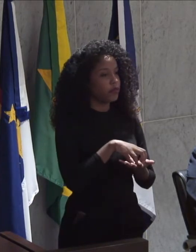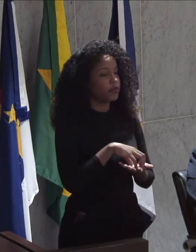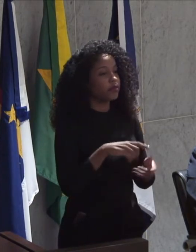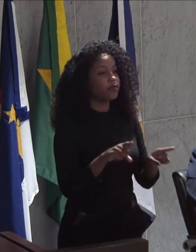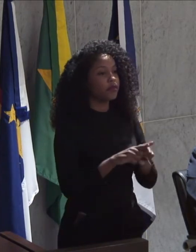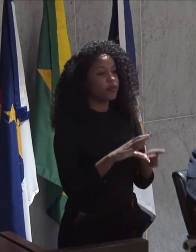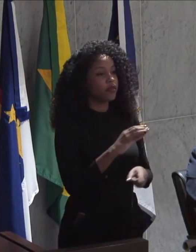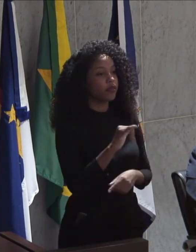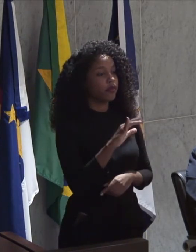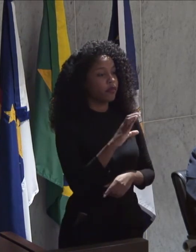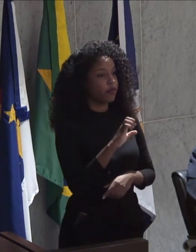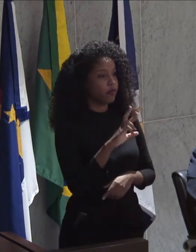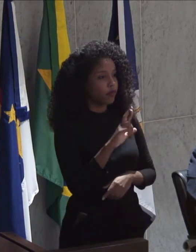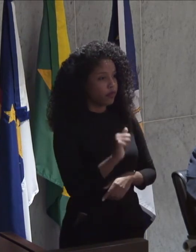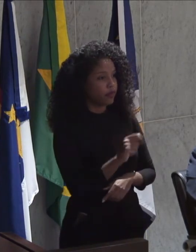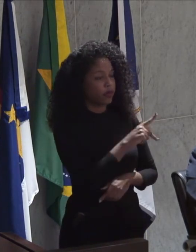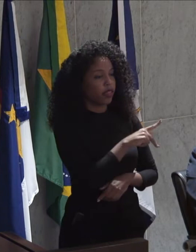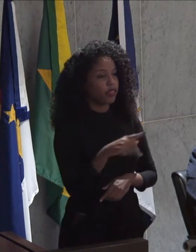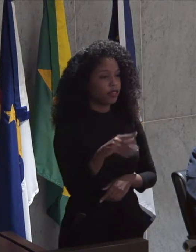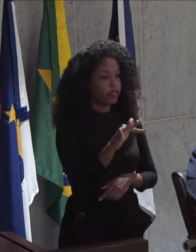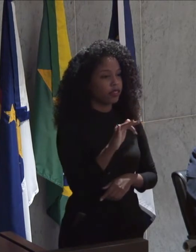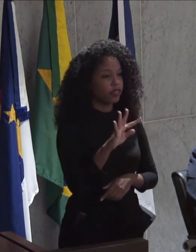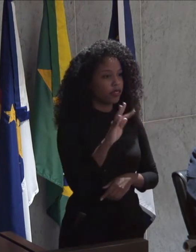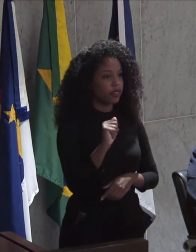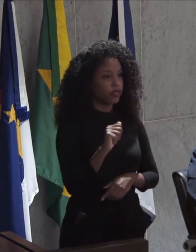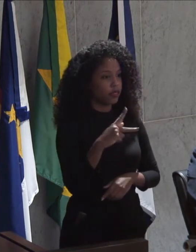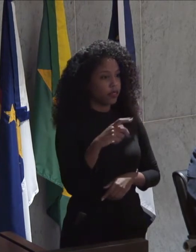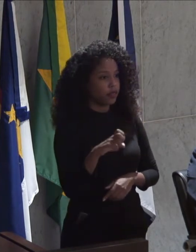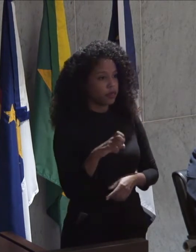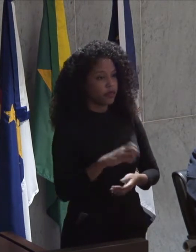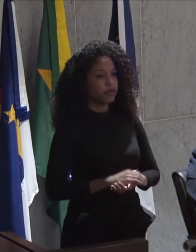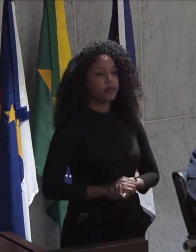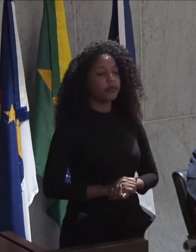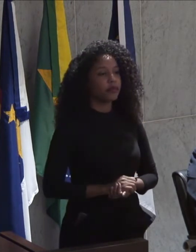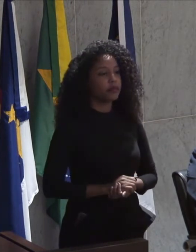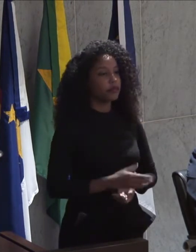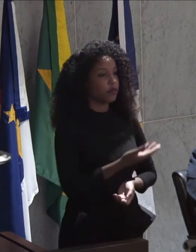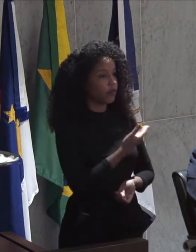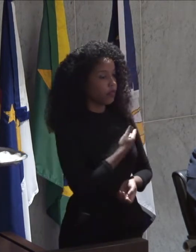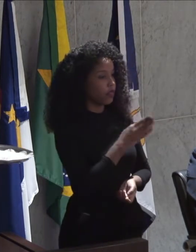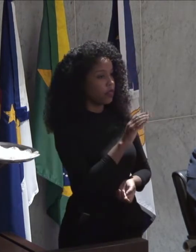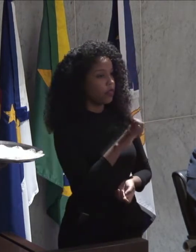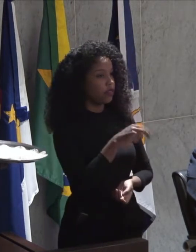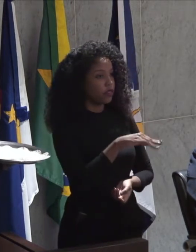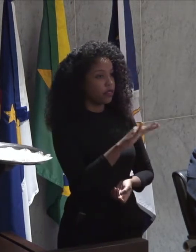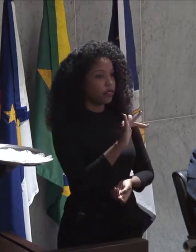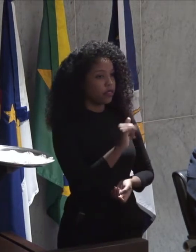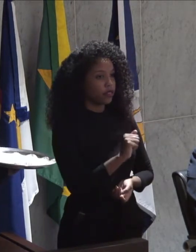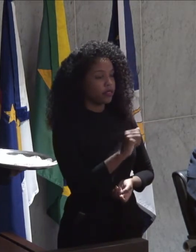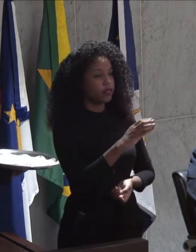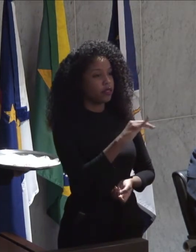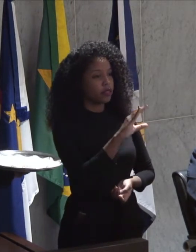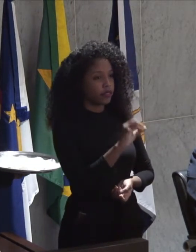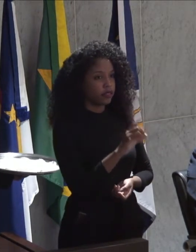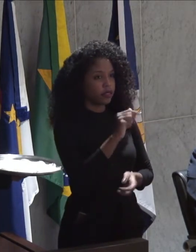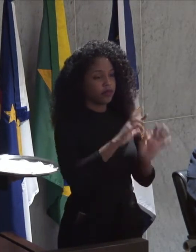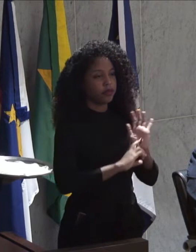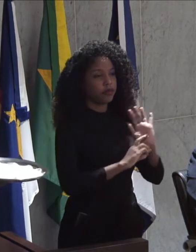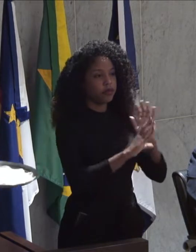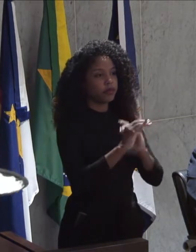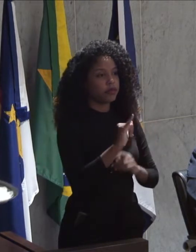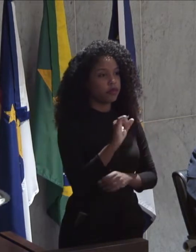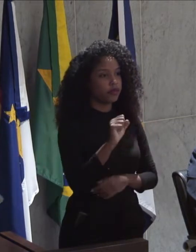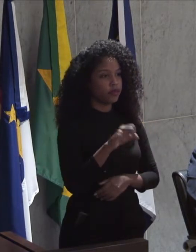companheira Cícera, presidenta da FETAP, e o companheiro Bonifácio, aqui representando o Sindesprev.